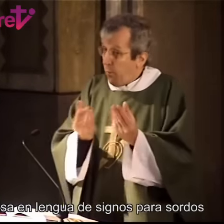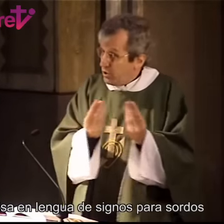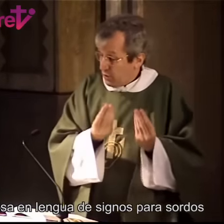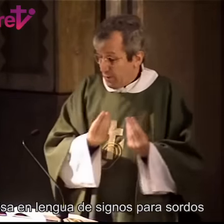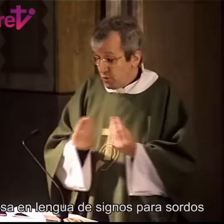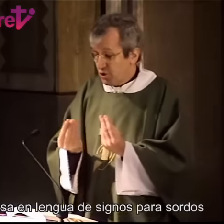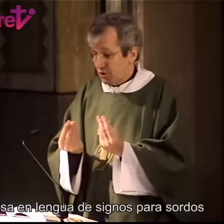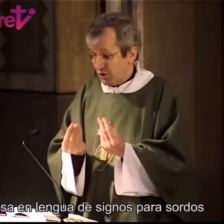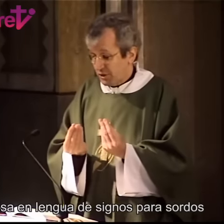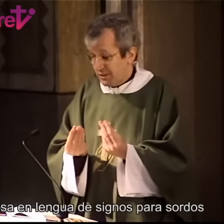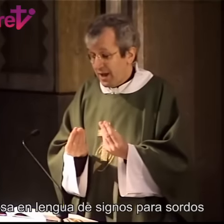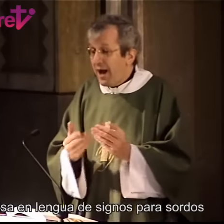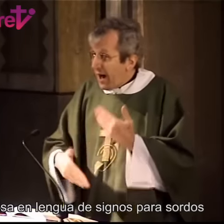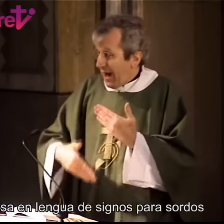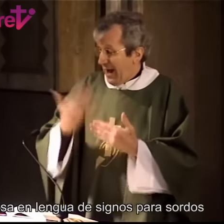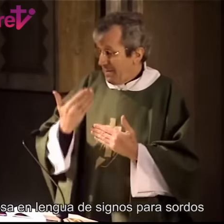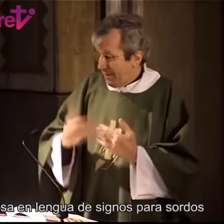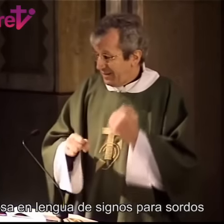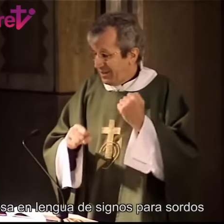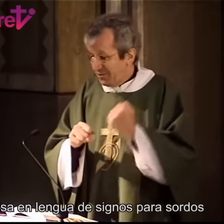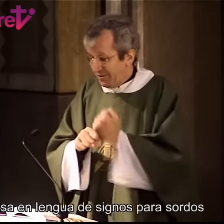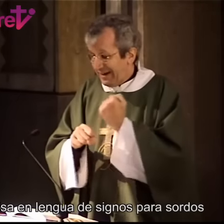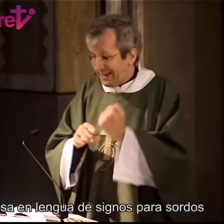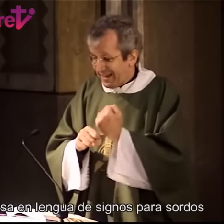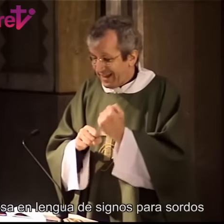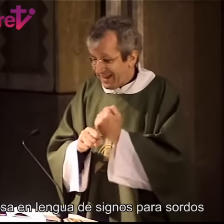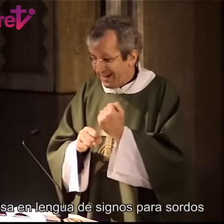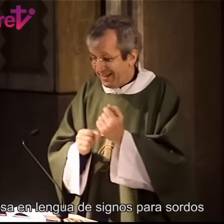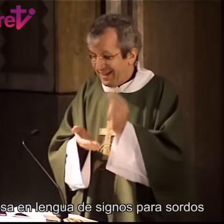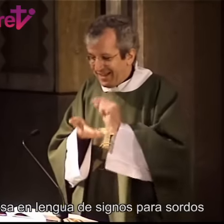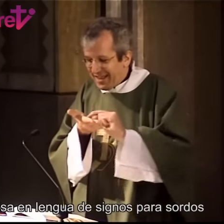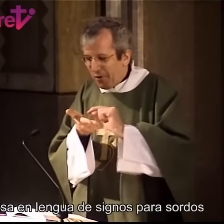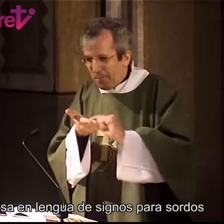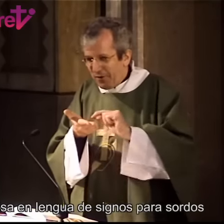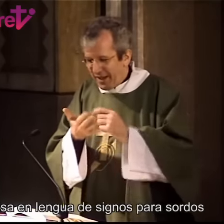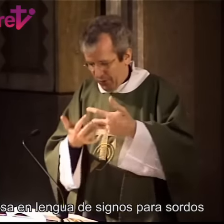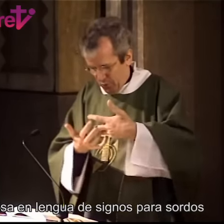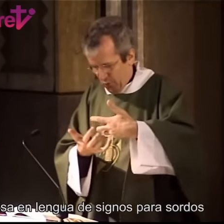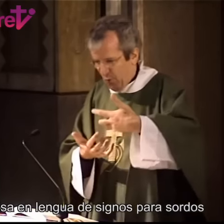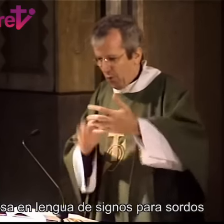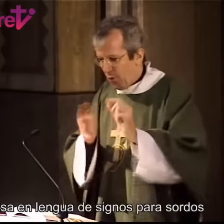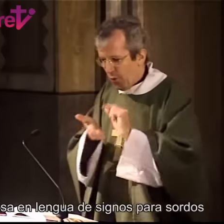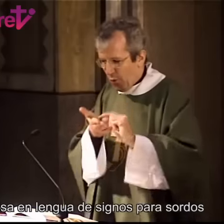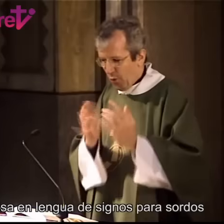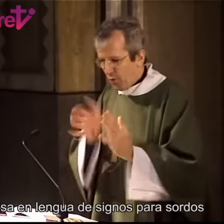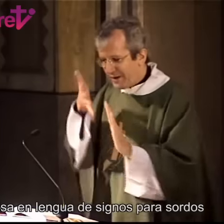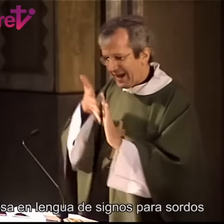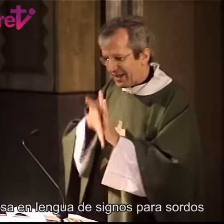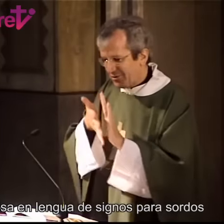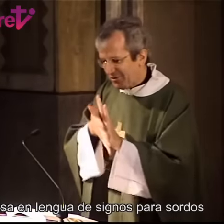Puesto que muchos han emprendido la tarea de componer un relato